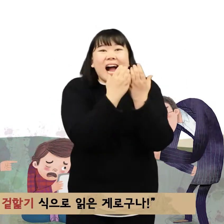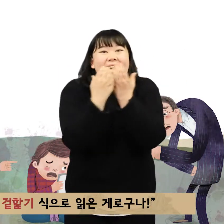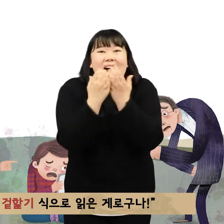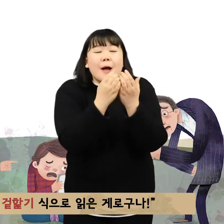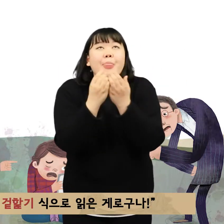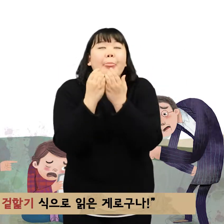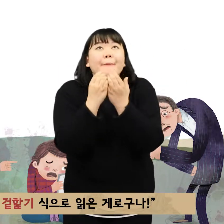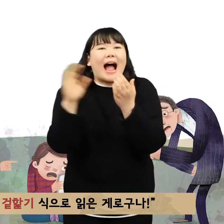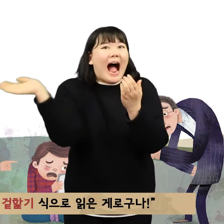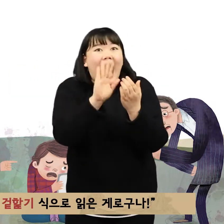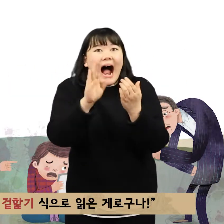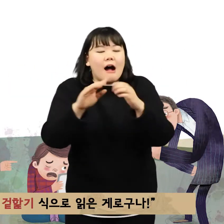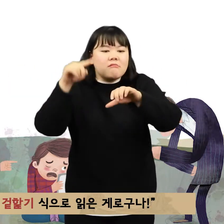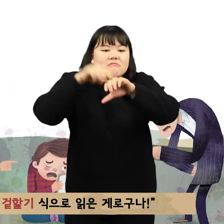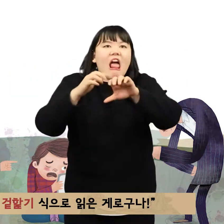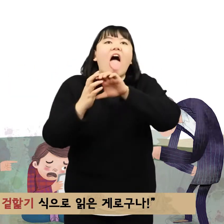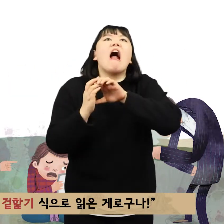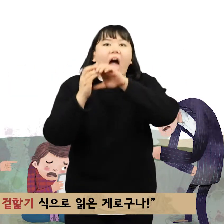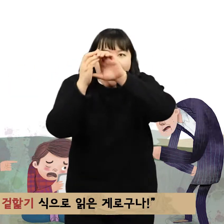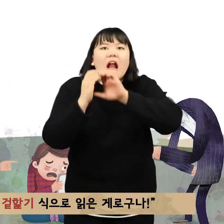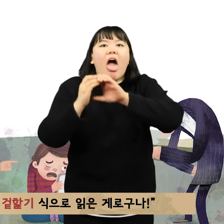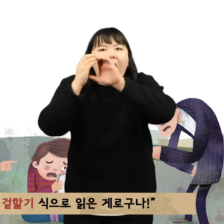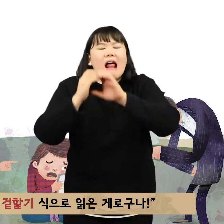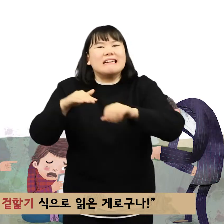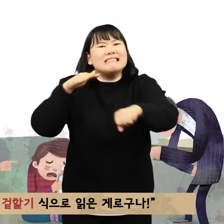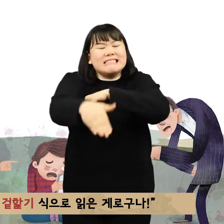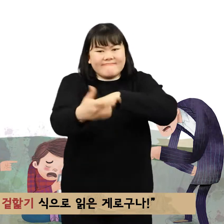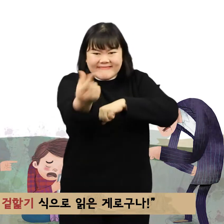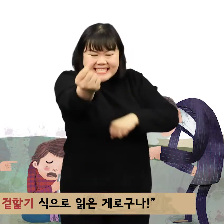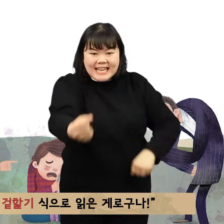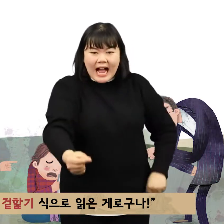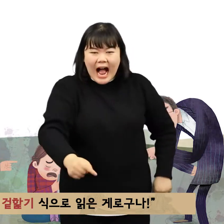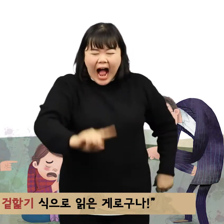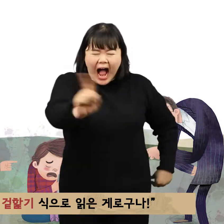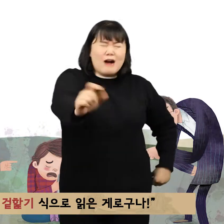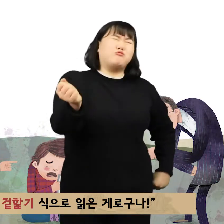읽었는데 수박 겉핥기 식으로 읽은 게로구나.